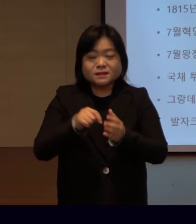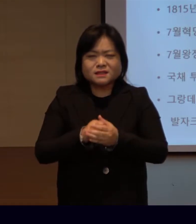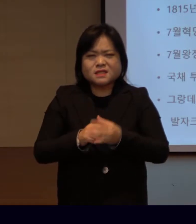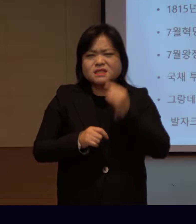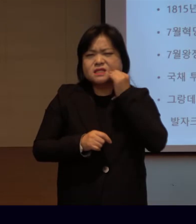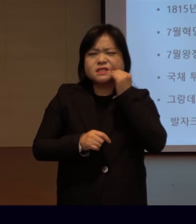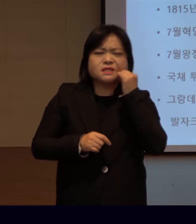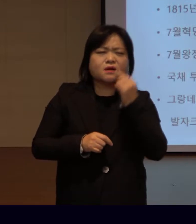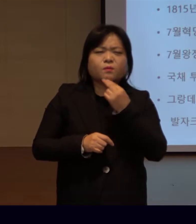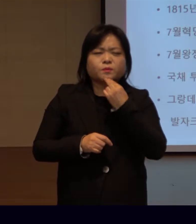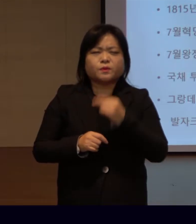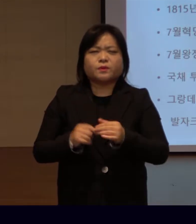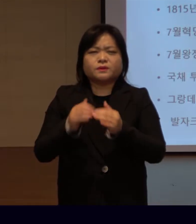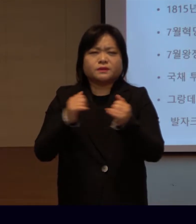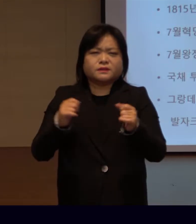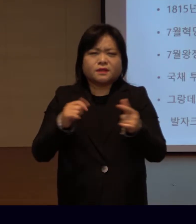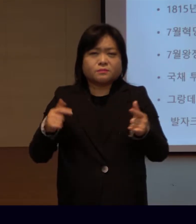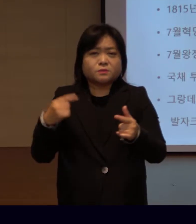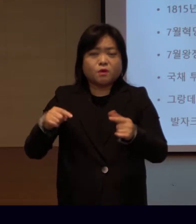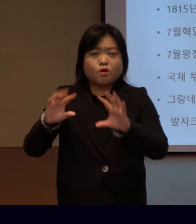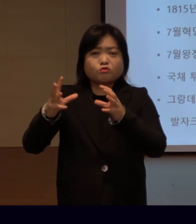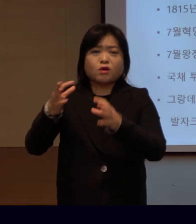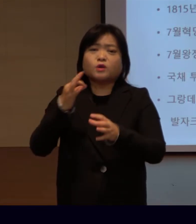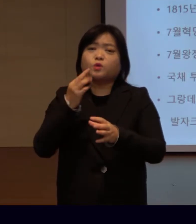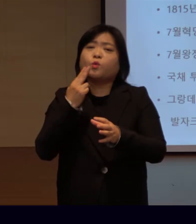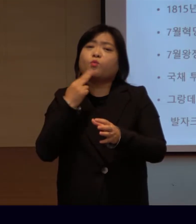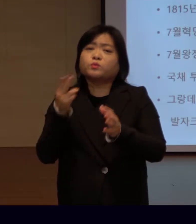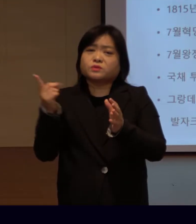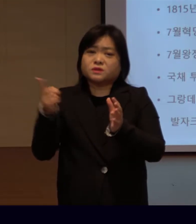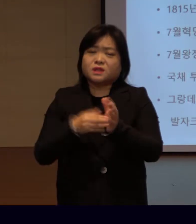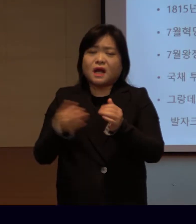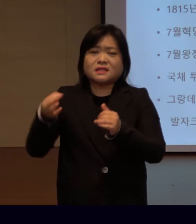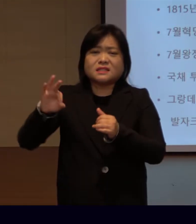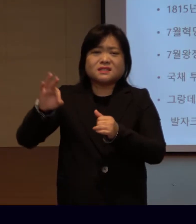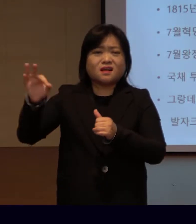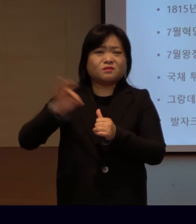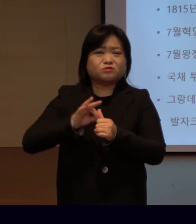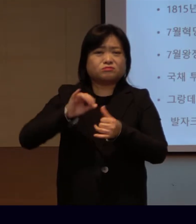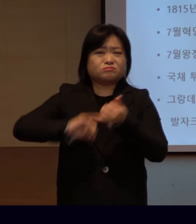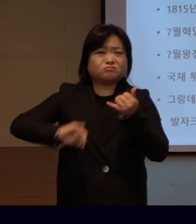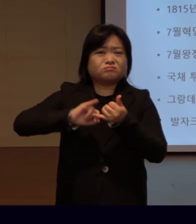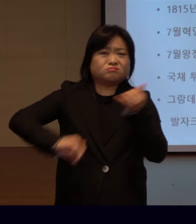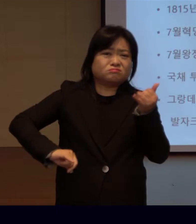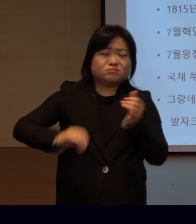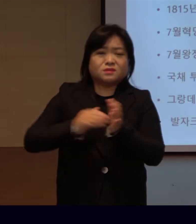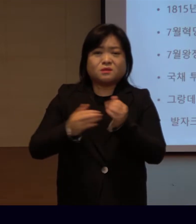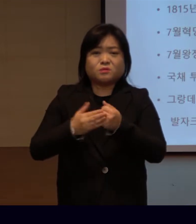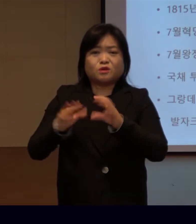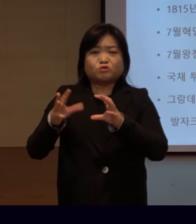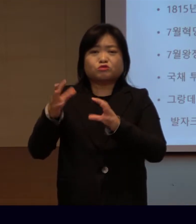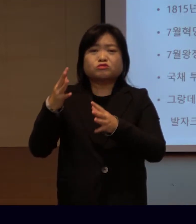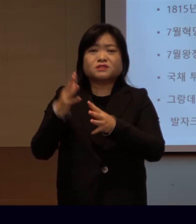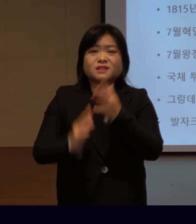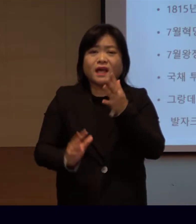인기가 없어요. 사람들이 왜냐하면 국가에 돈이 없으니까 이제도 제대로 안 줘요. 그래서 국채 가격이